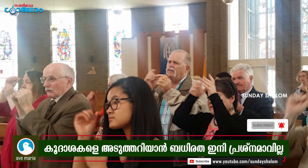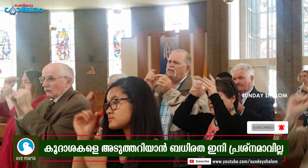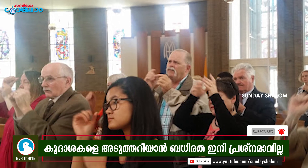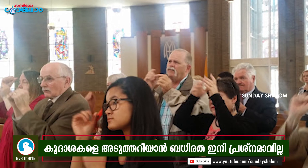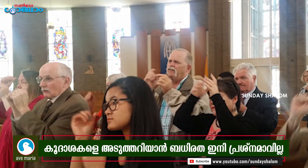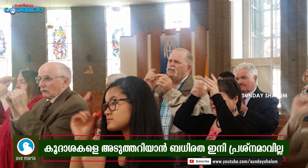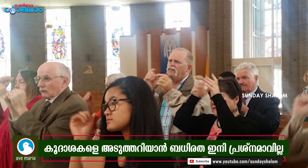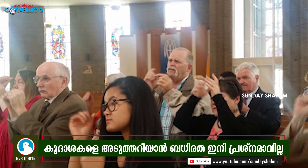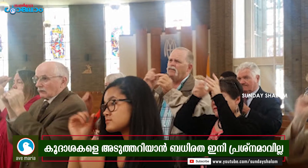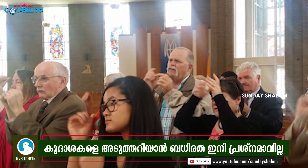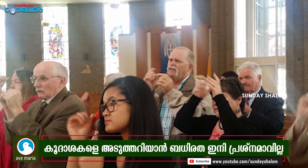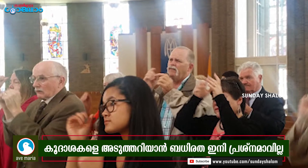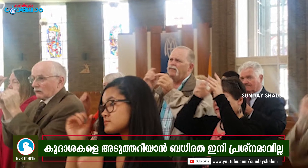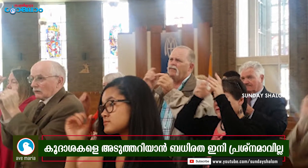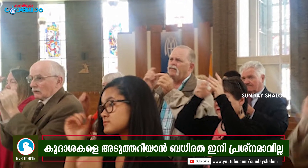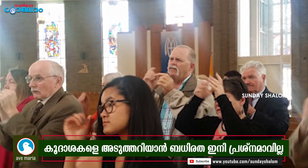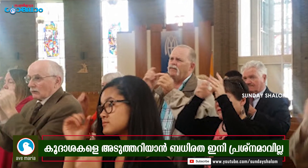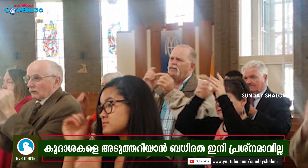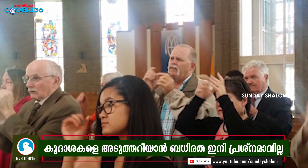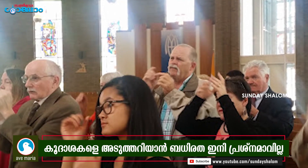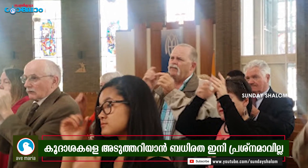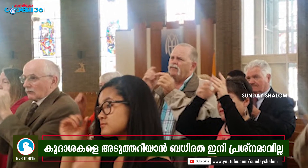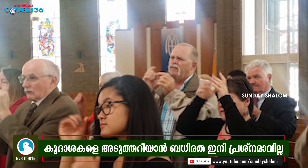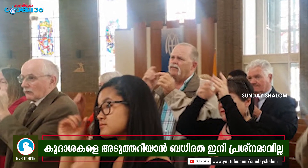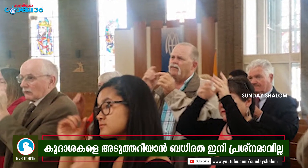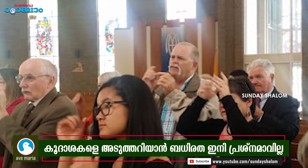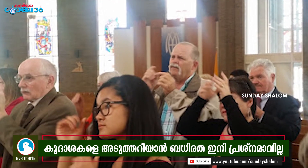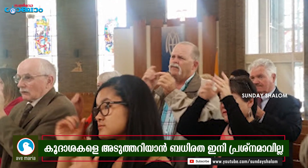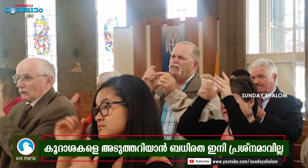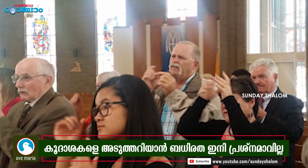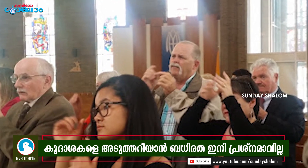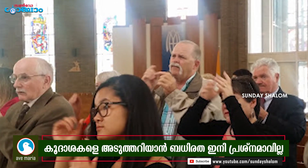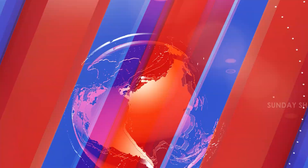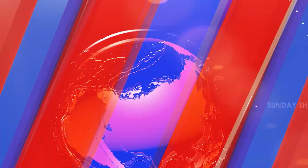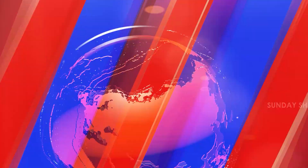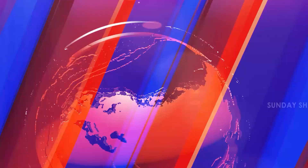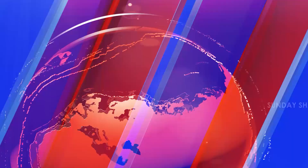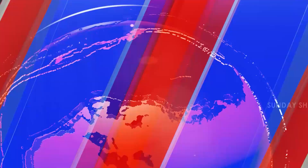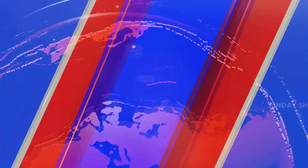ബദിരർക്കും ശ്രവണവൈകല്യങ്ങളുള്ളവർക്കും യേശുവിനോട് അടുക്കുവാൻ സാധിക്കുമെന്ന് പ്രത്യാശിക്കുന്നു.